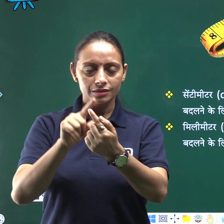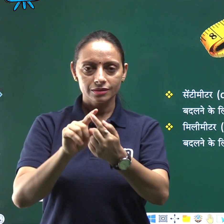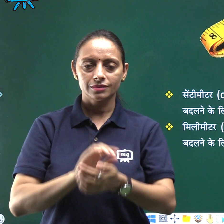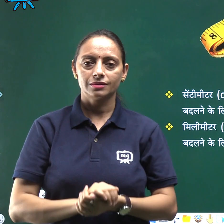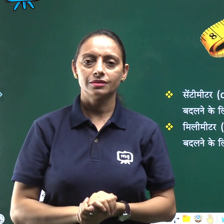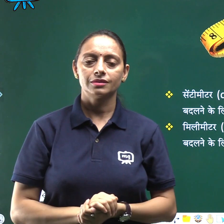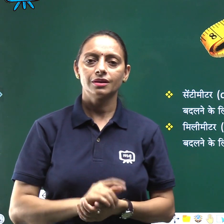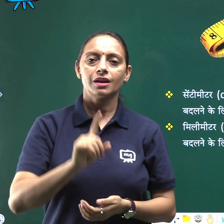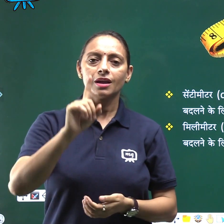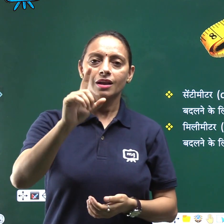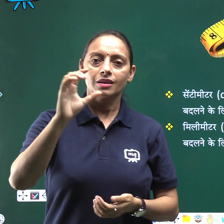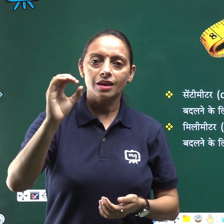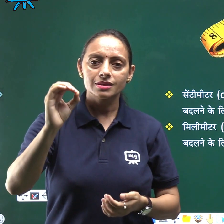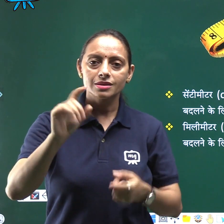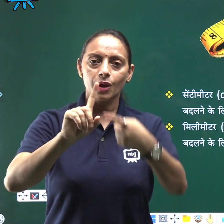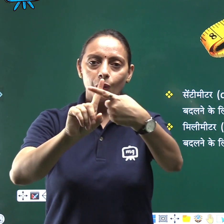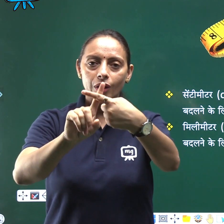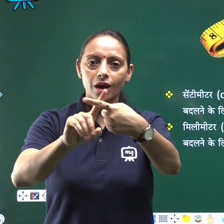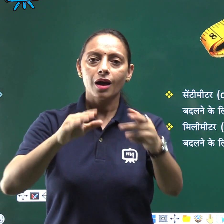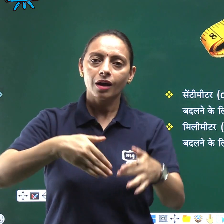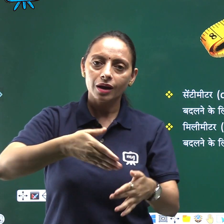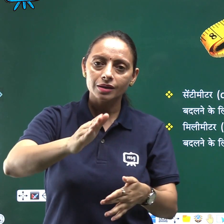10 से गुणा करते हैं।